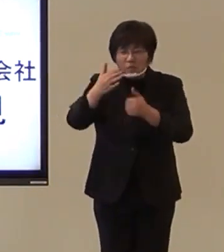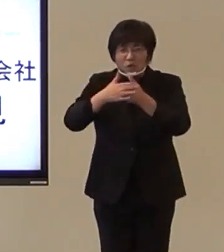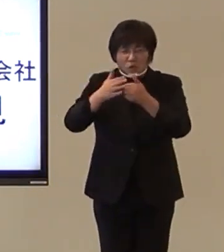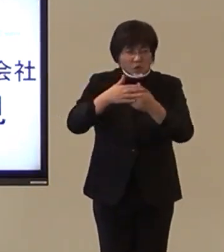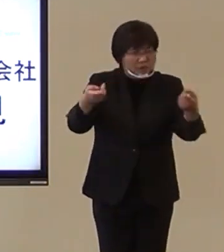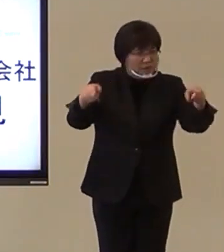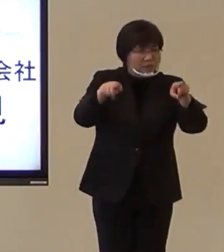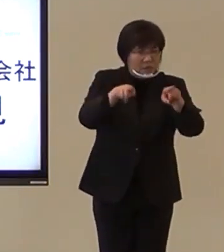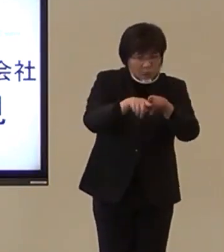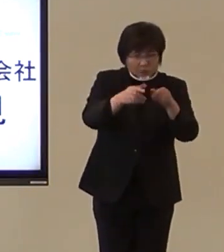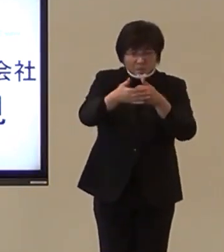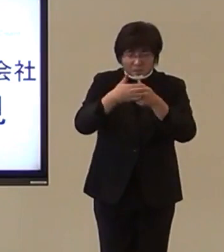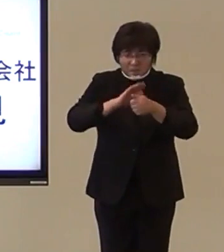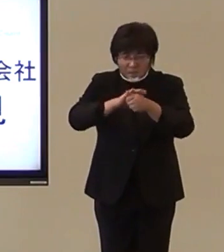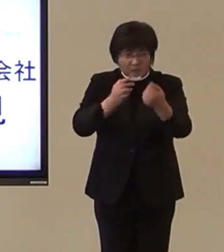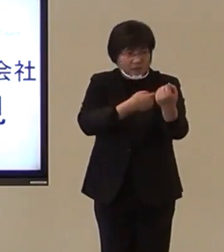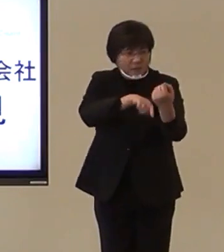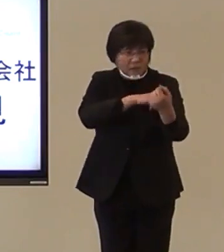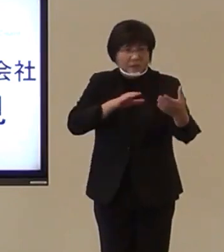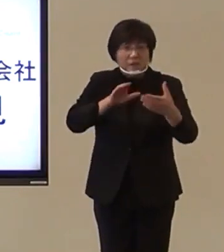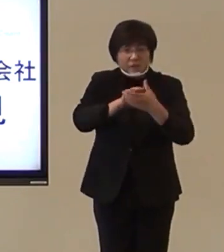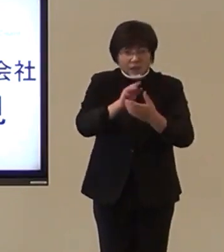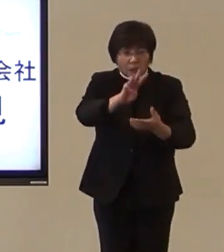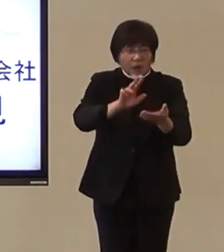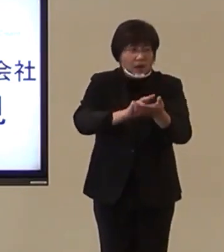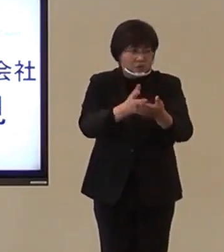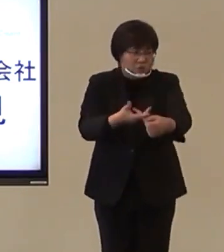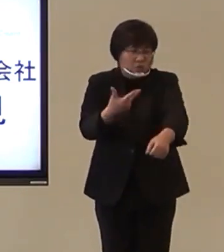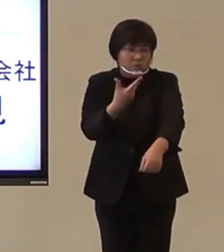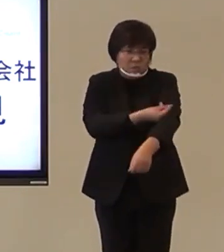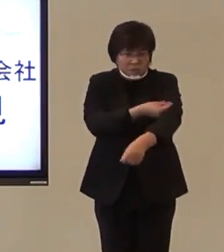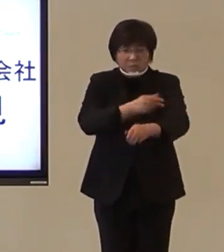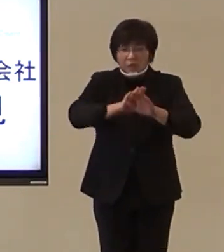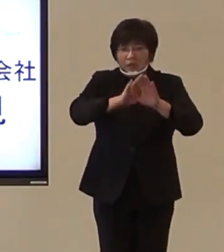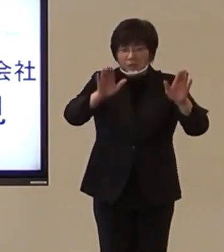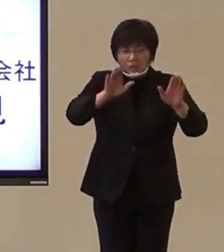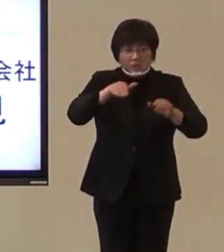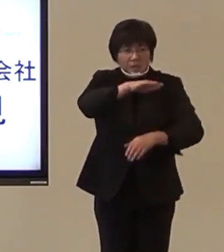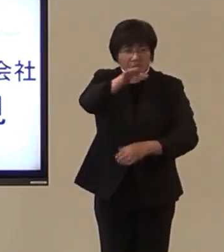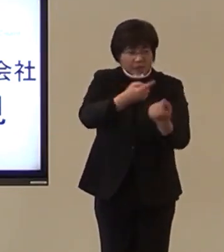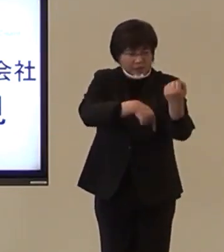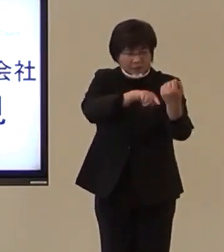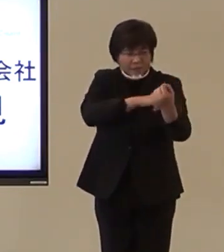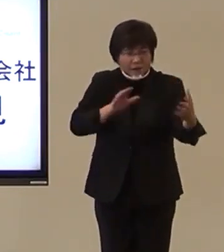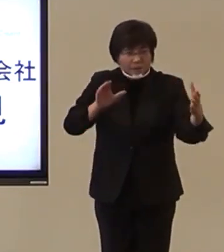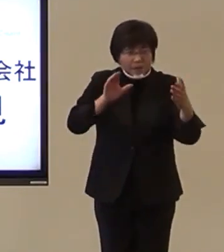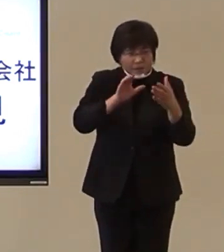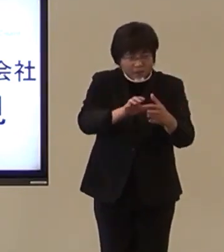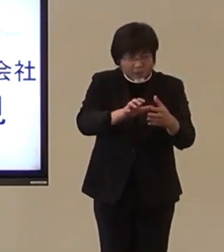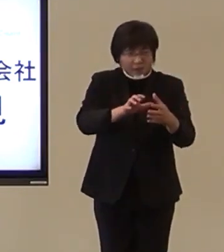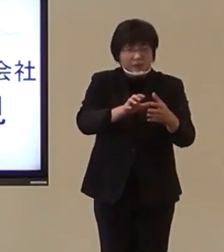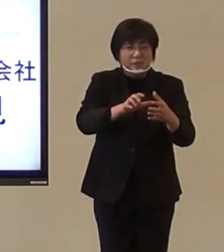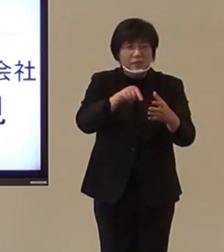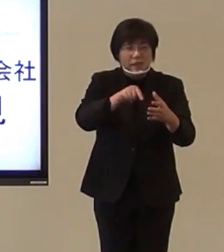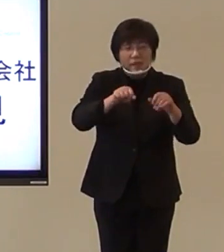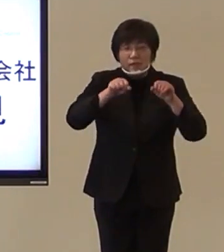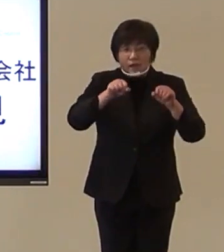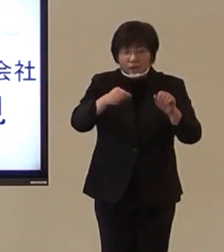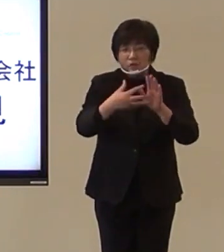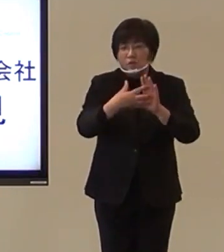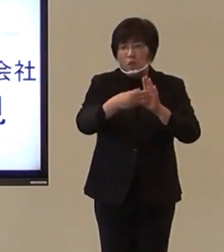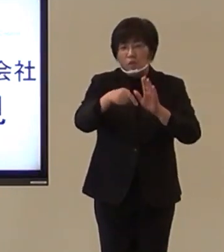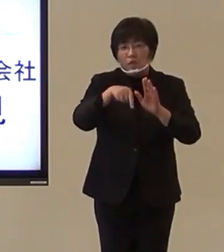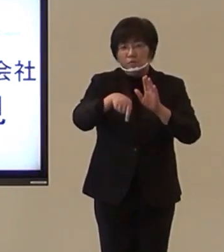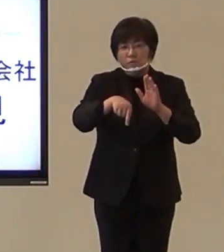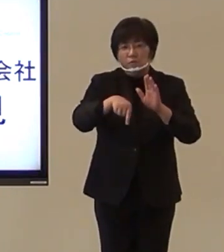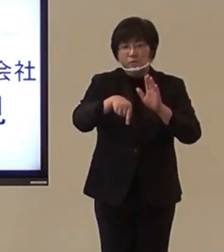クチンを打つということで、全員がですね、そこに対して力を結集してやるというモデル、これが